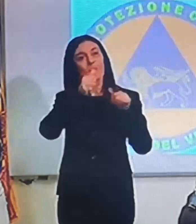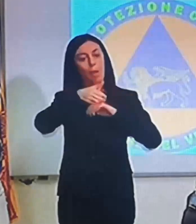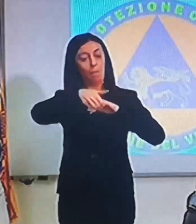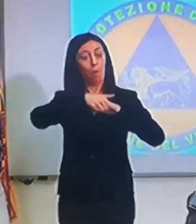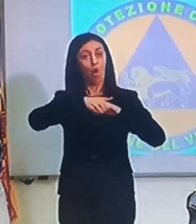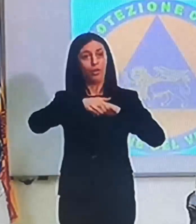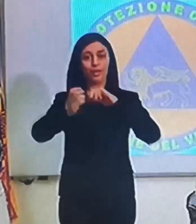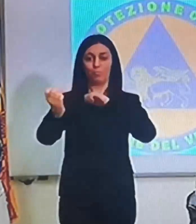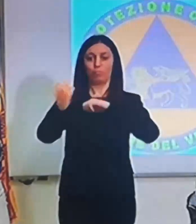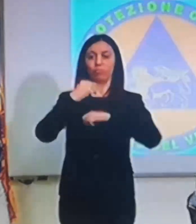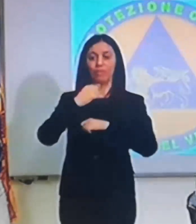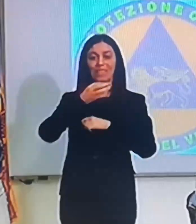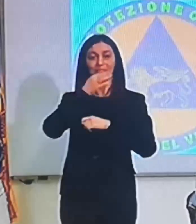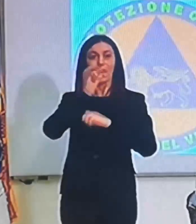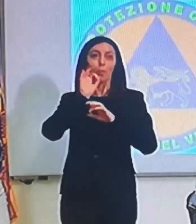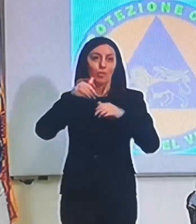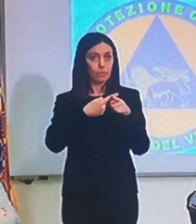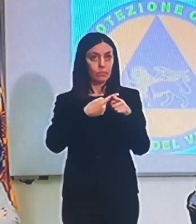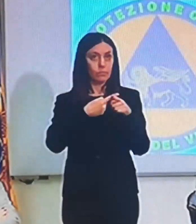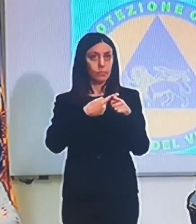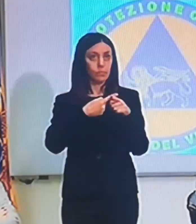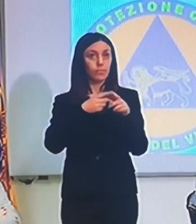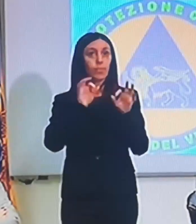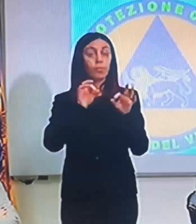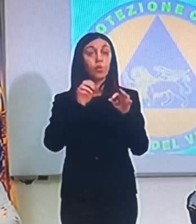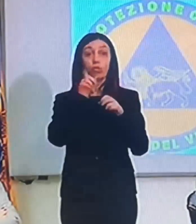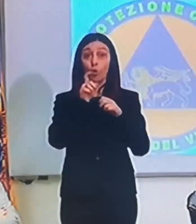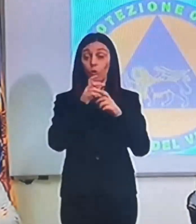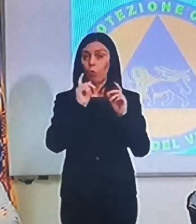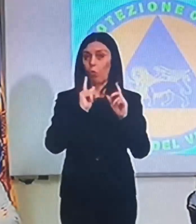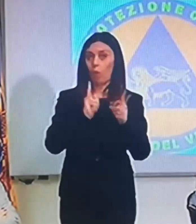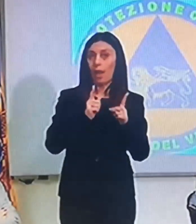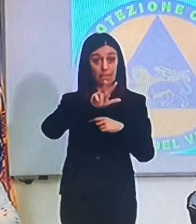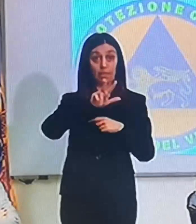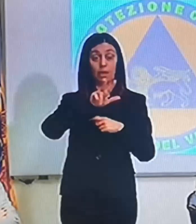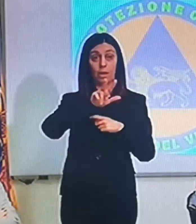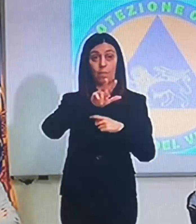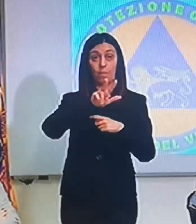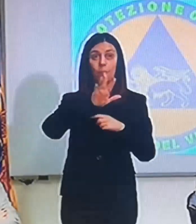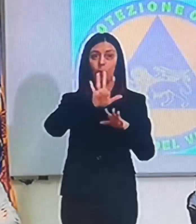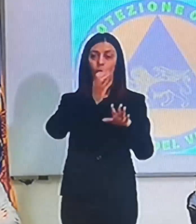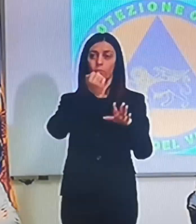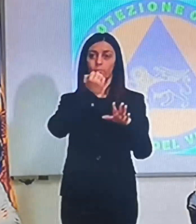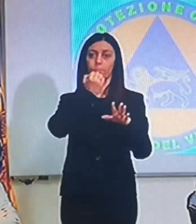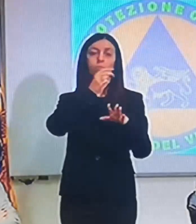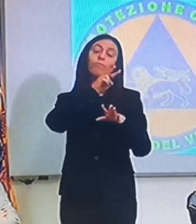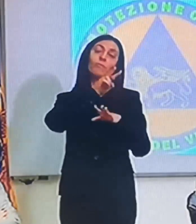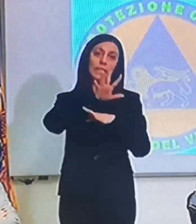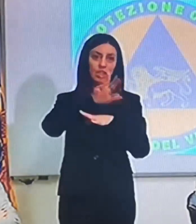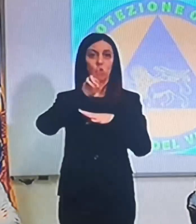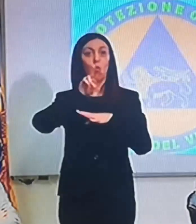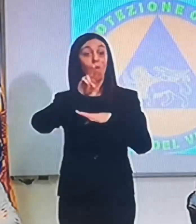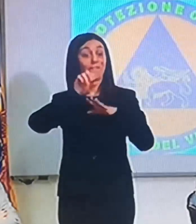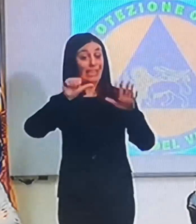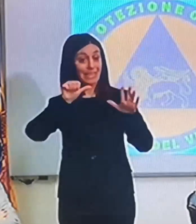Quindi io l'ho letta stamattina alle 2:30. Nei giorni 23, scusate, 25, 26